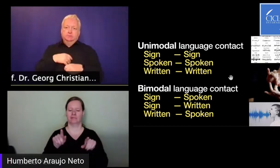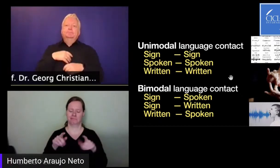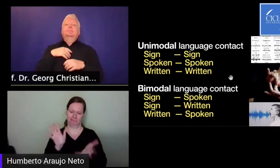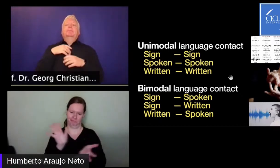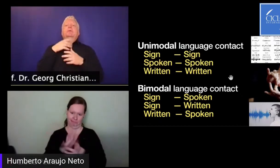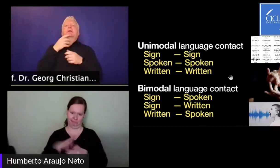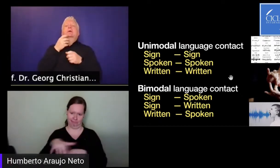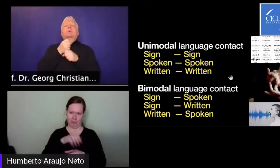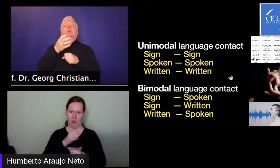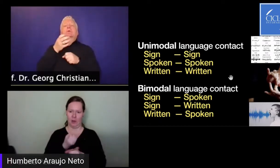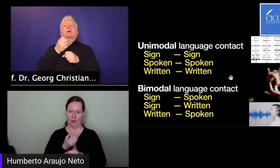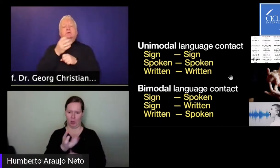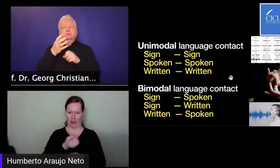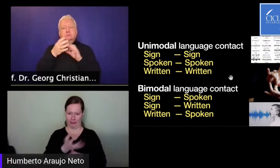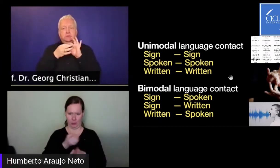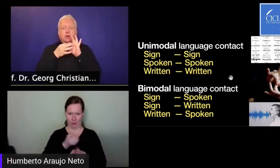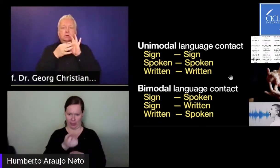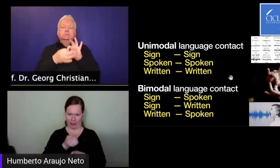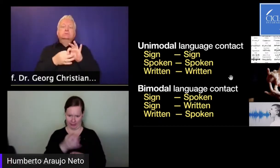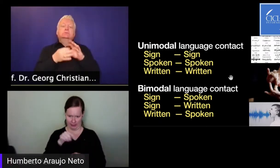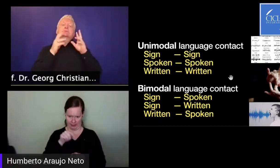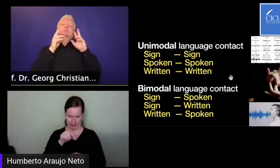por exemplo,